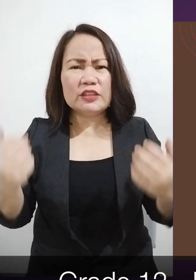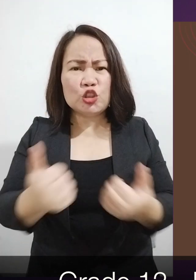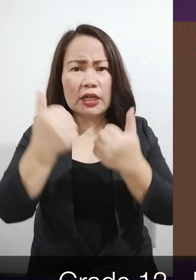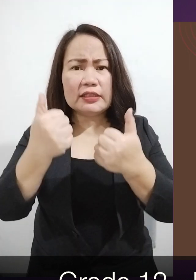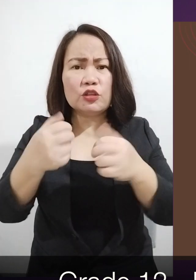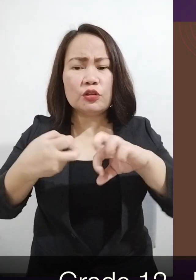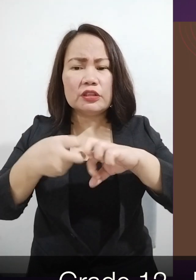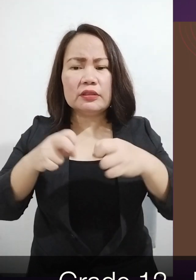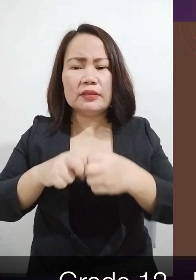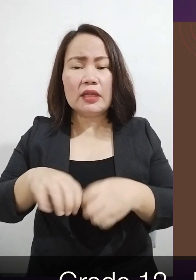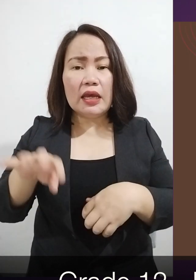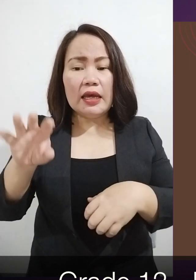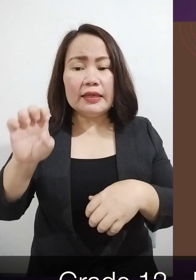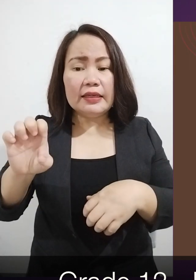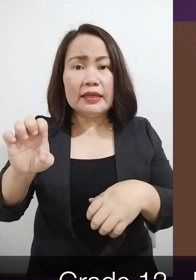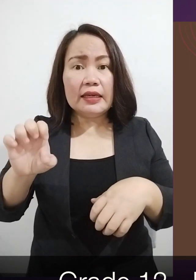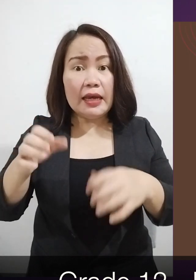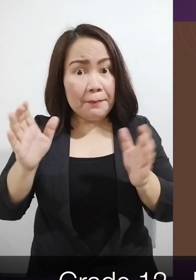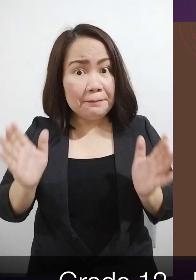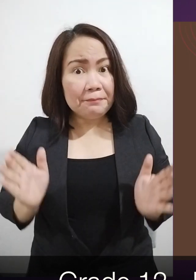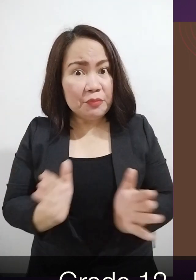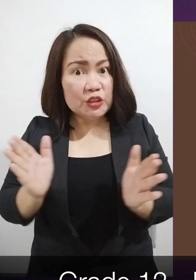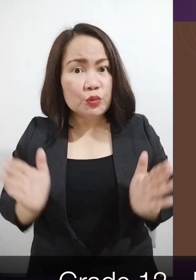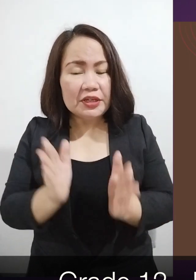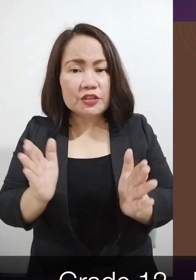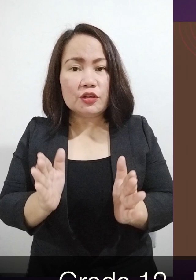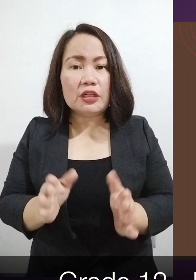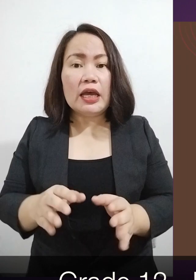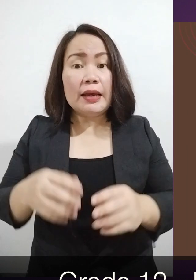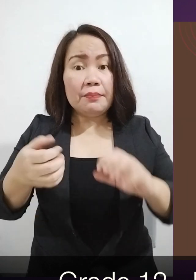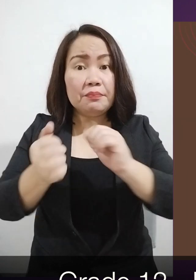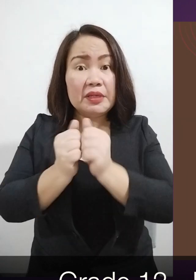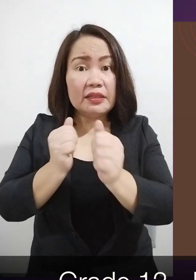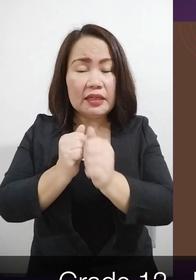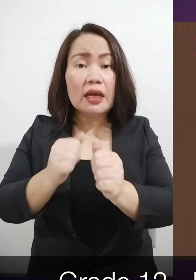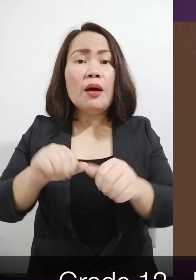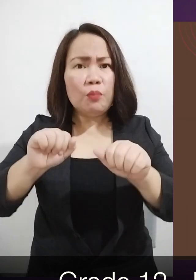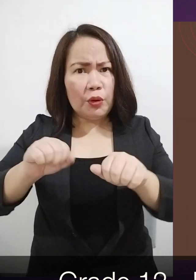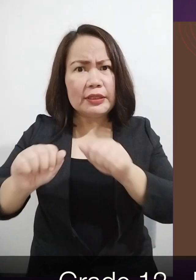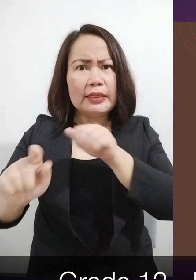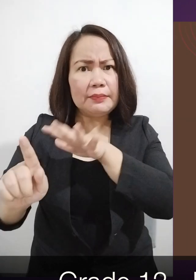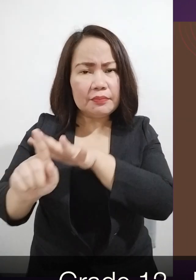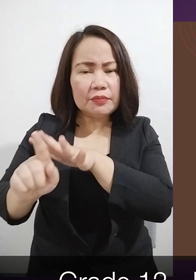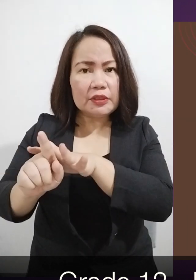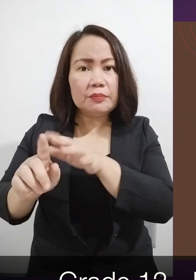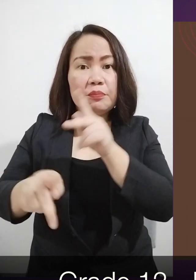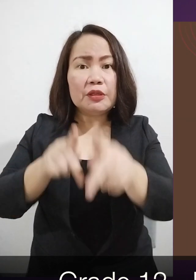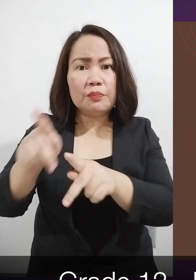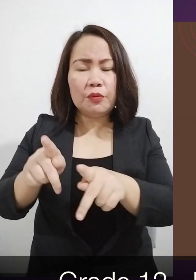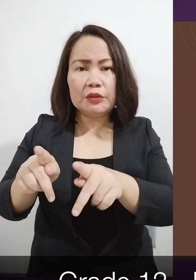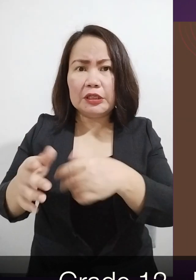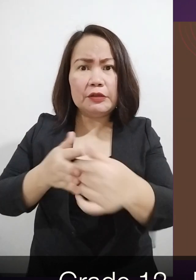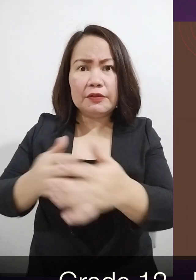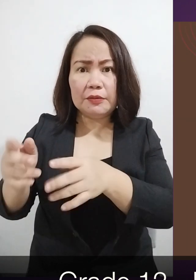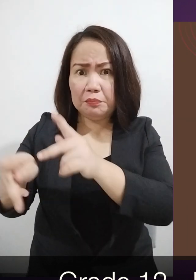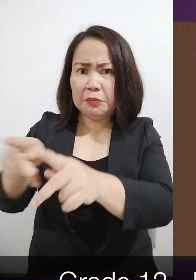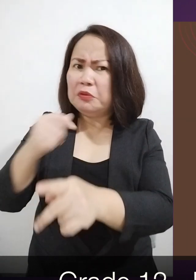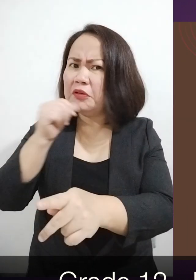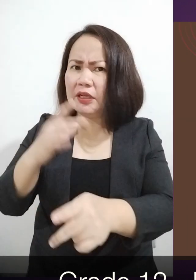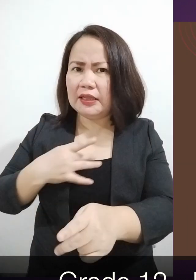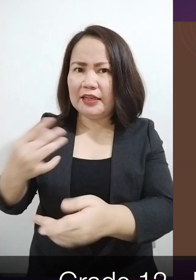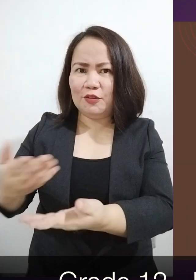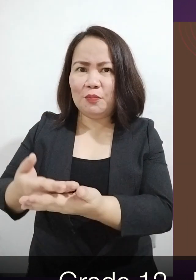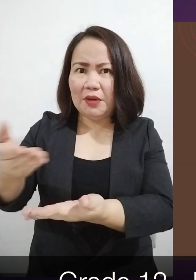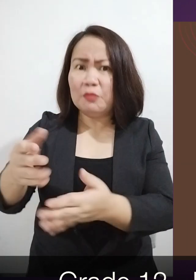E. Persuasion o pang-akit, nangangahulugan na maaari niyang akitin ang mga tao na bumili kahit na hindi ito bibili.